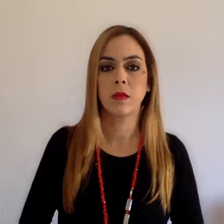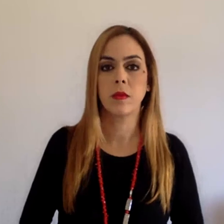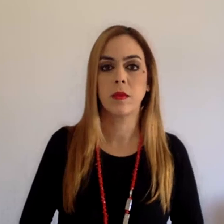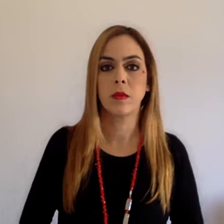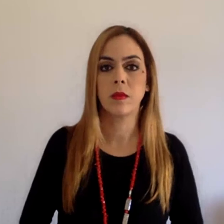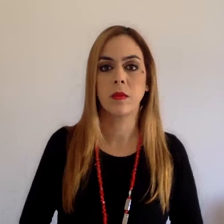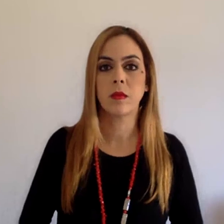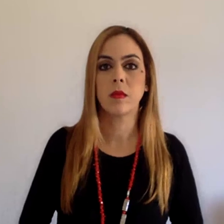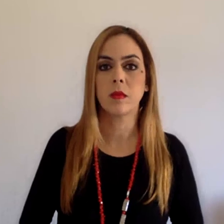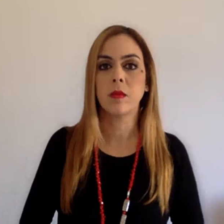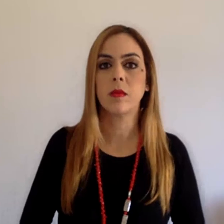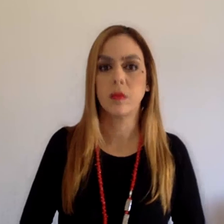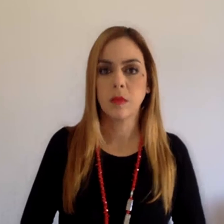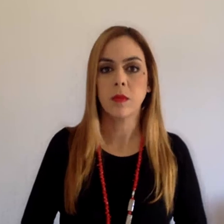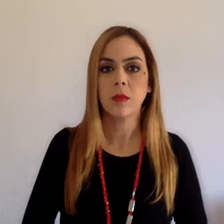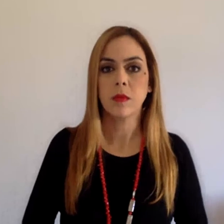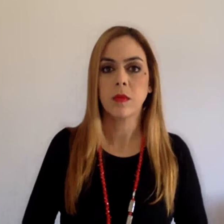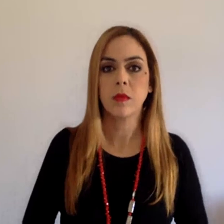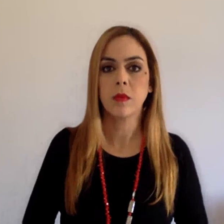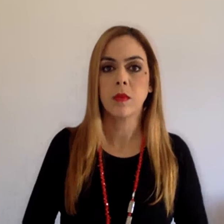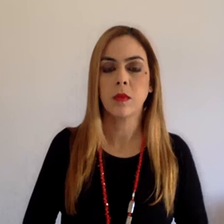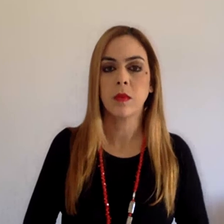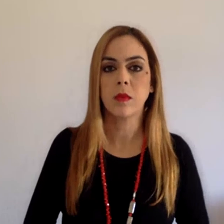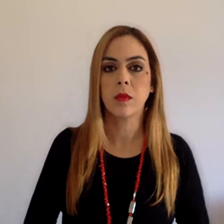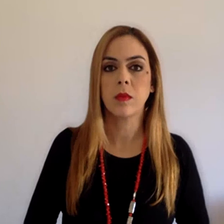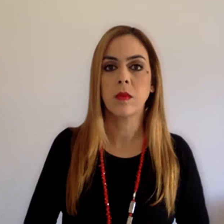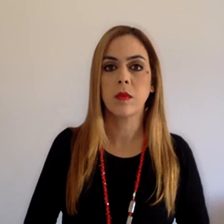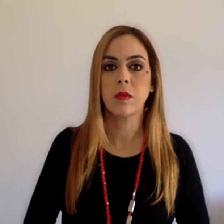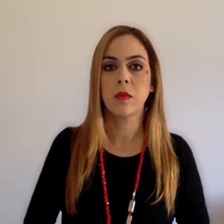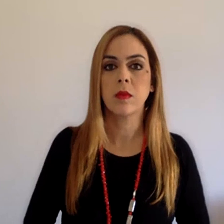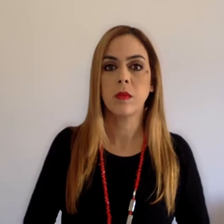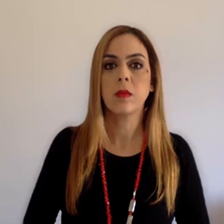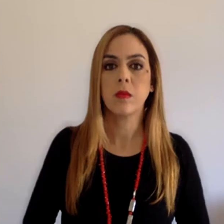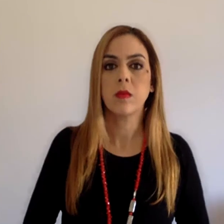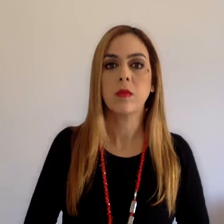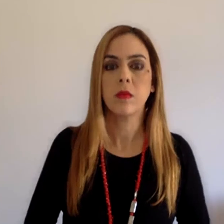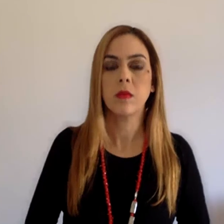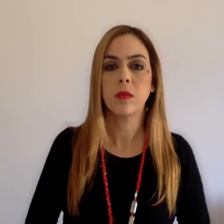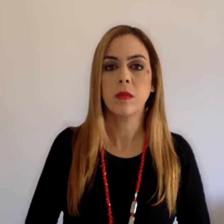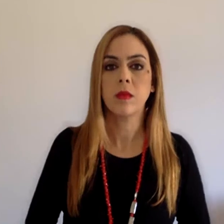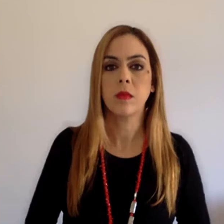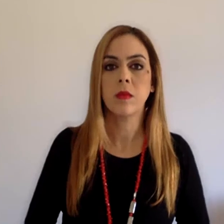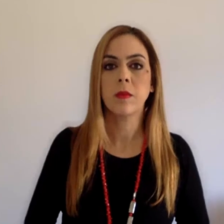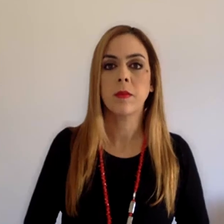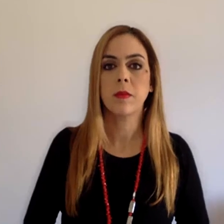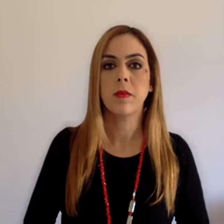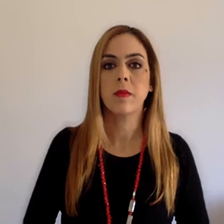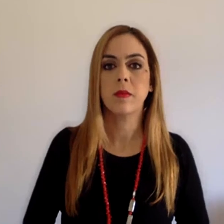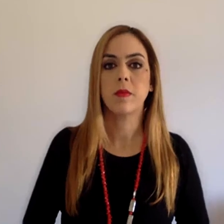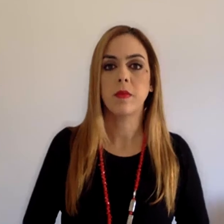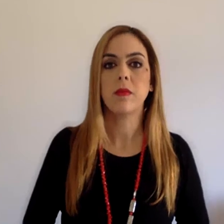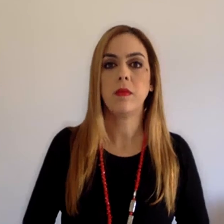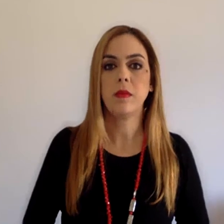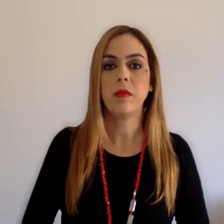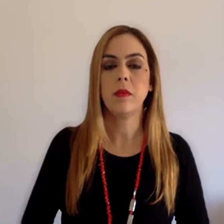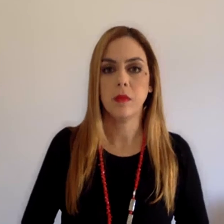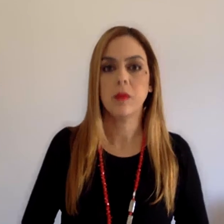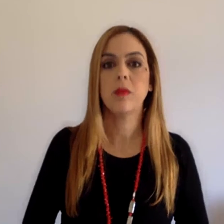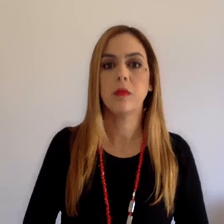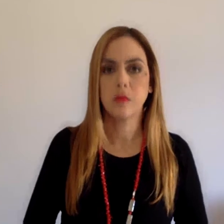el retro es un retroceso velada cuando por fin da como sepas entonces con lo que nos topamos con un proceso de